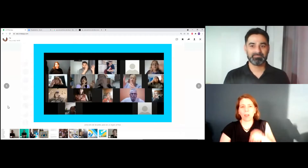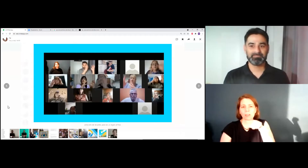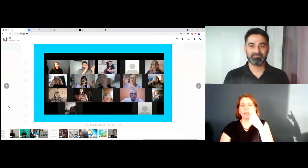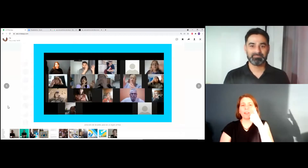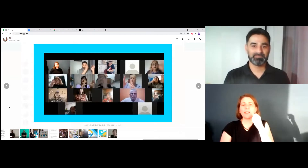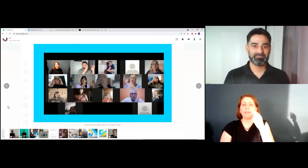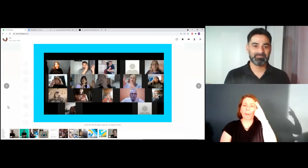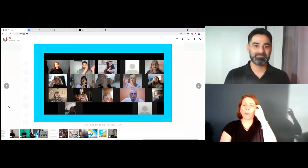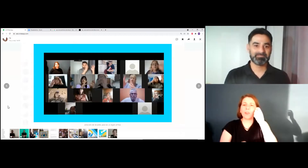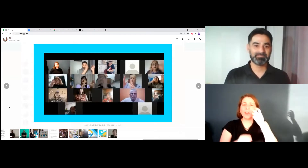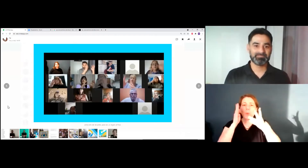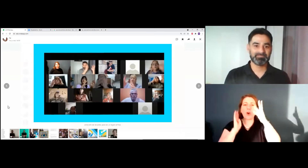Ese día estaban aprendiendo bosque.